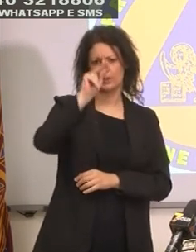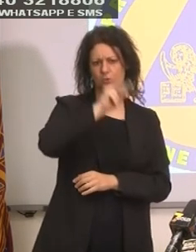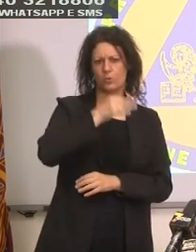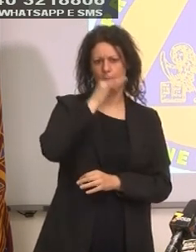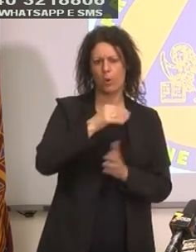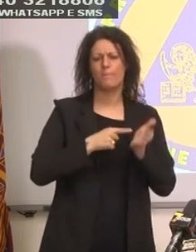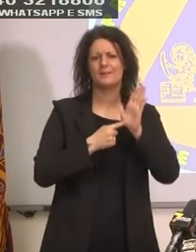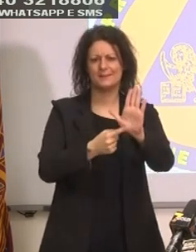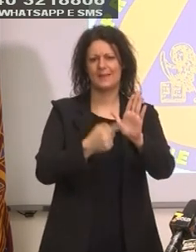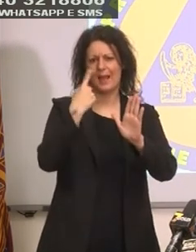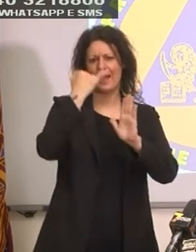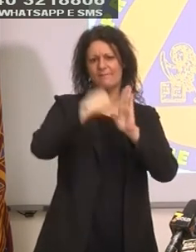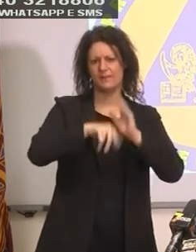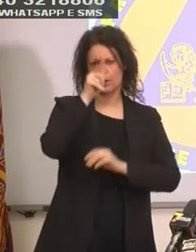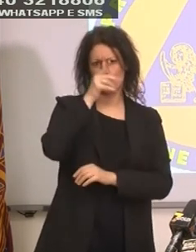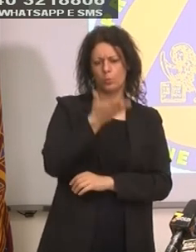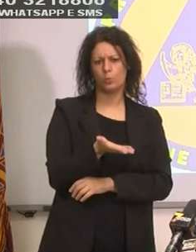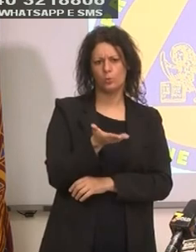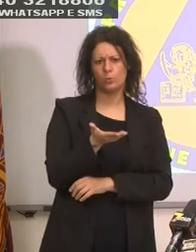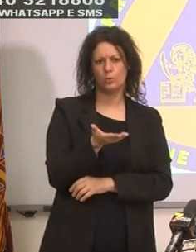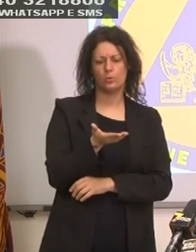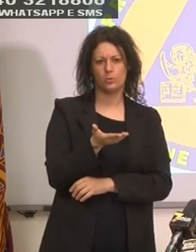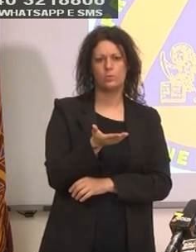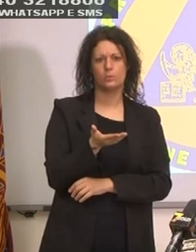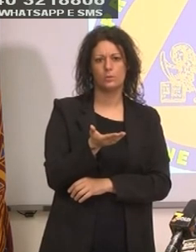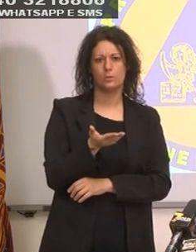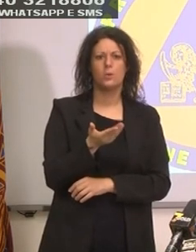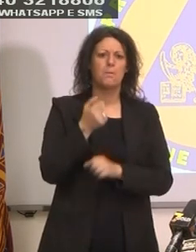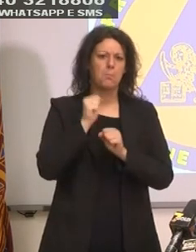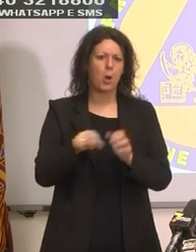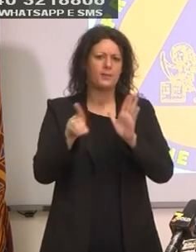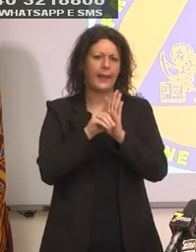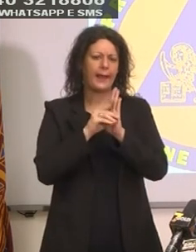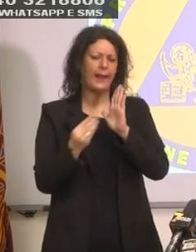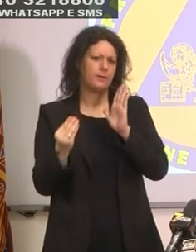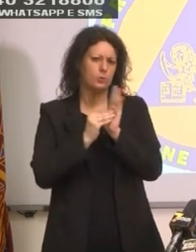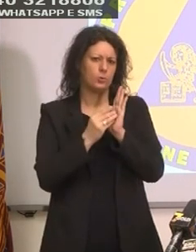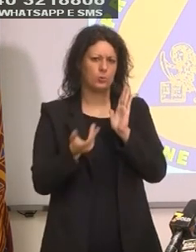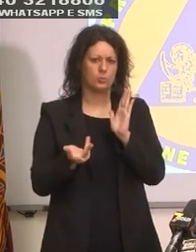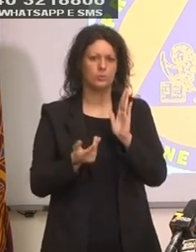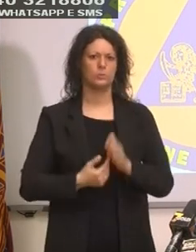metterlo nel decreto, non è che è scritto, c'è uno dei 10 comandamenti che bisogna presentarlo un mese prima.